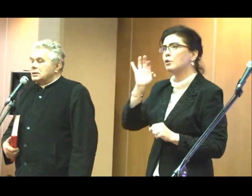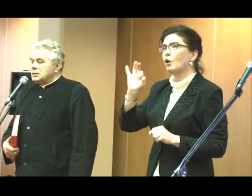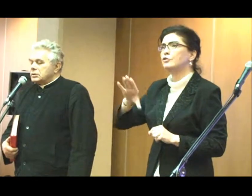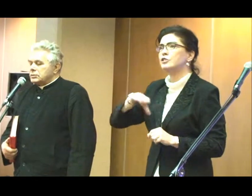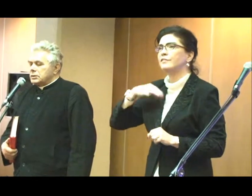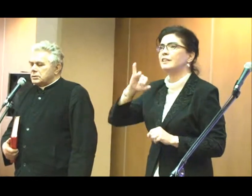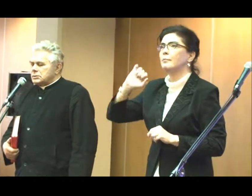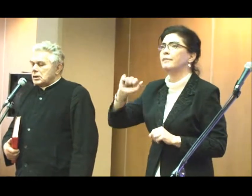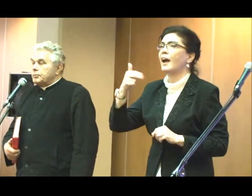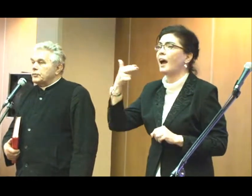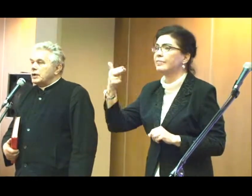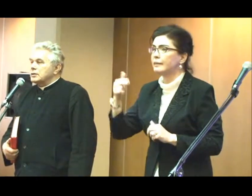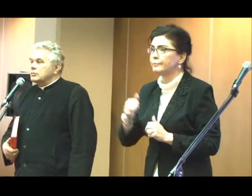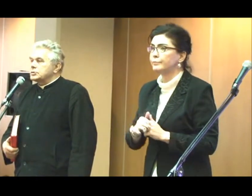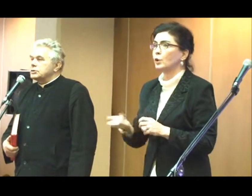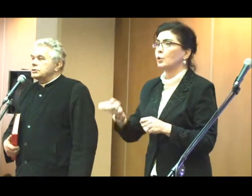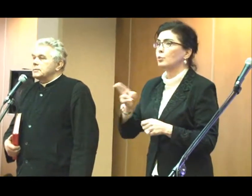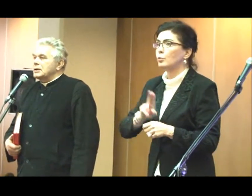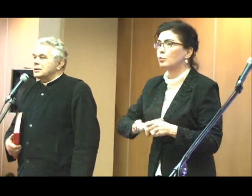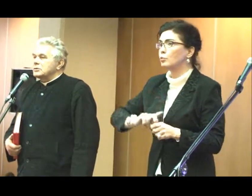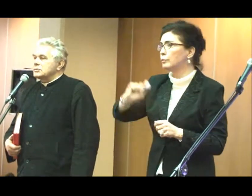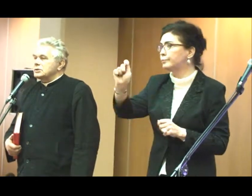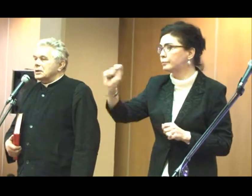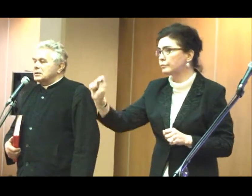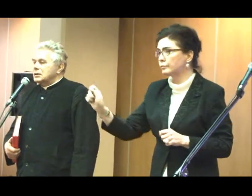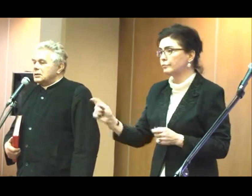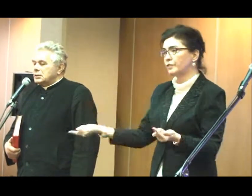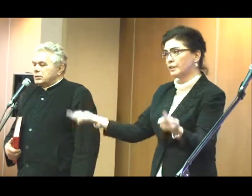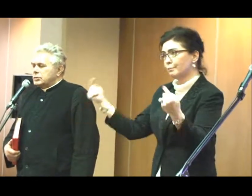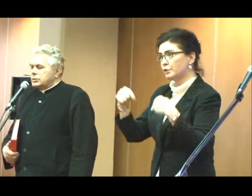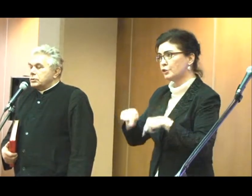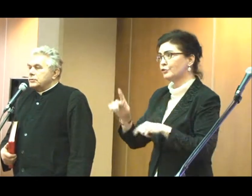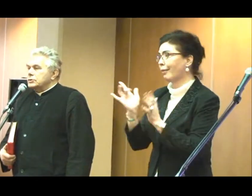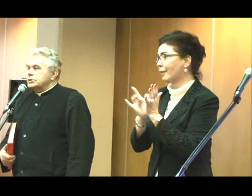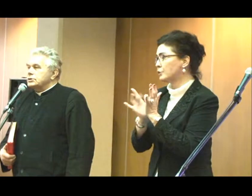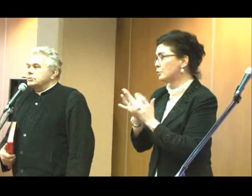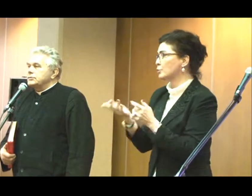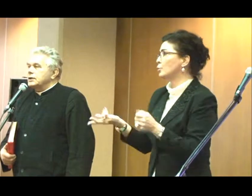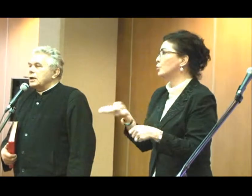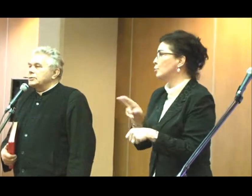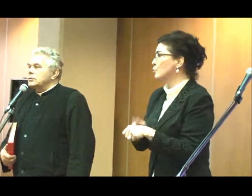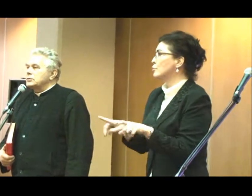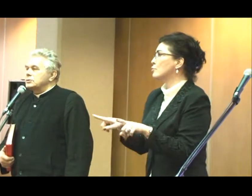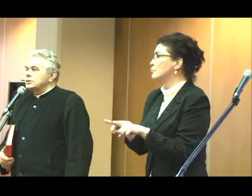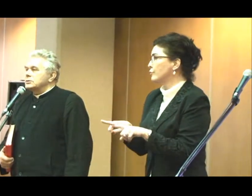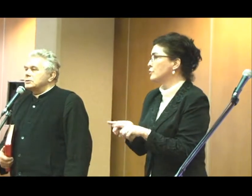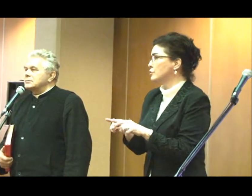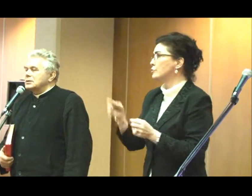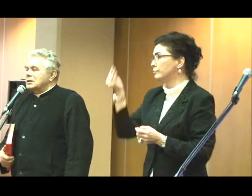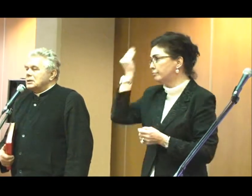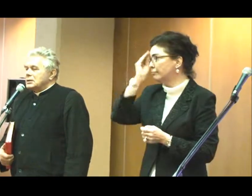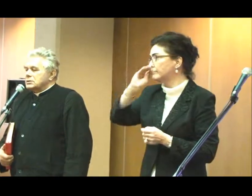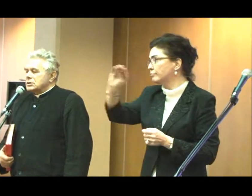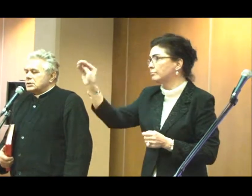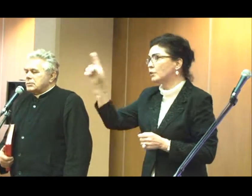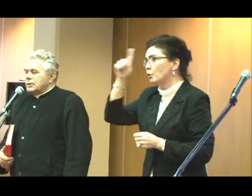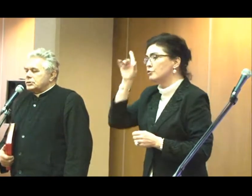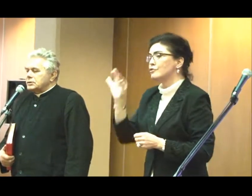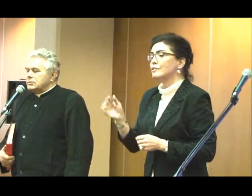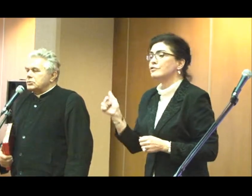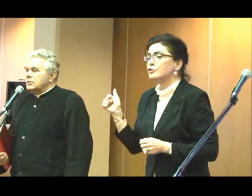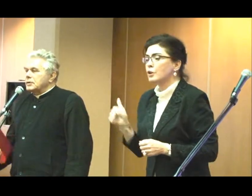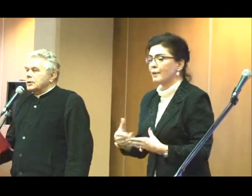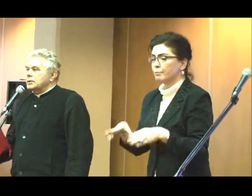Janie, który zapowiadał przyjście Pana Jezusa i który równocześnie uświadamiał ludzi o tym, że